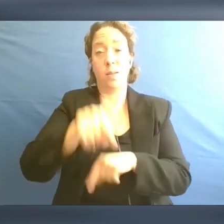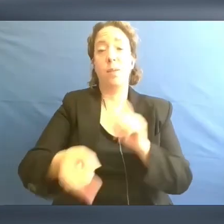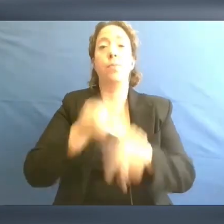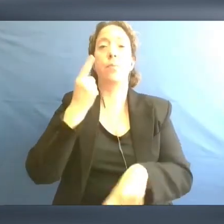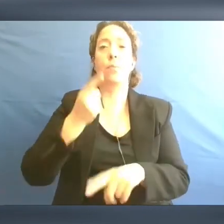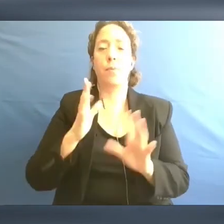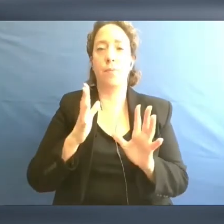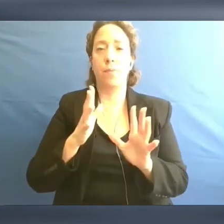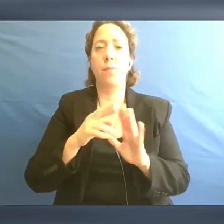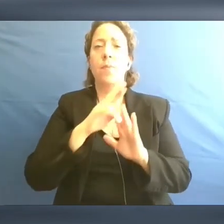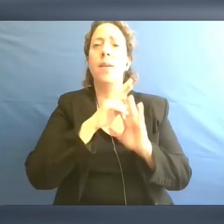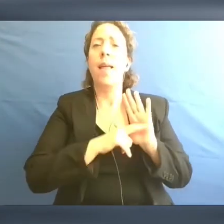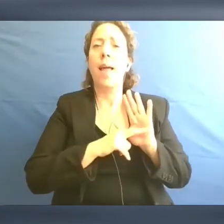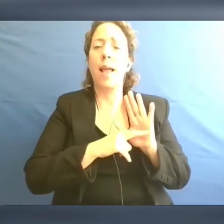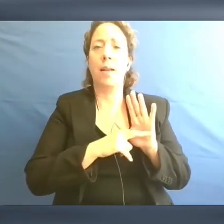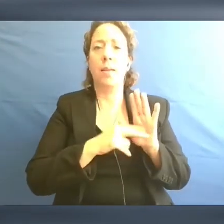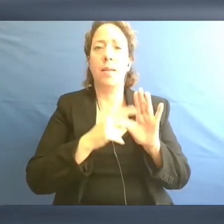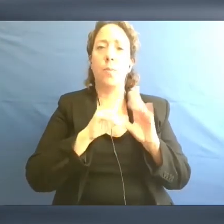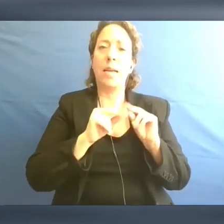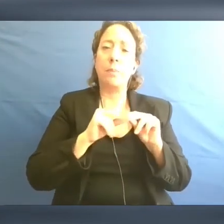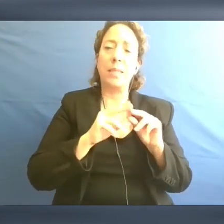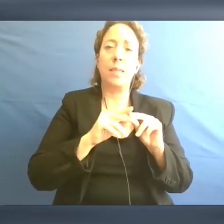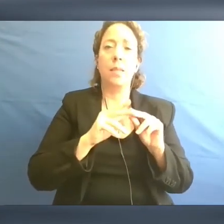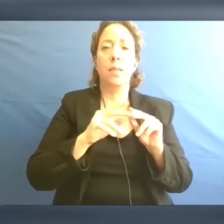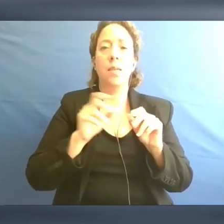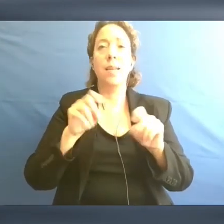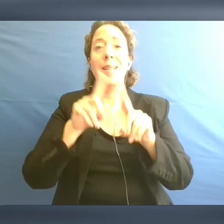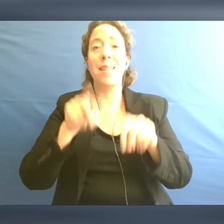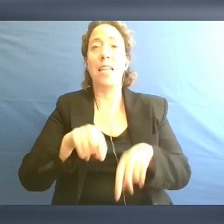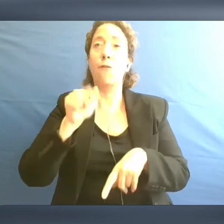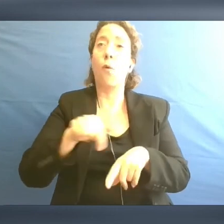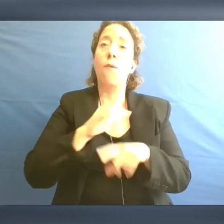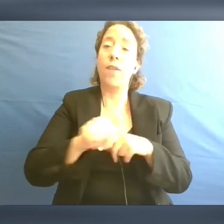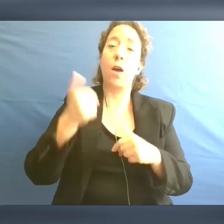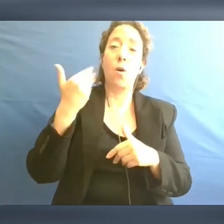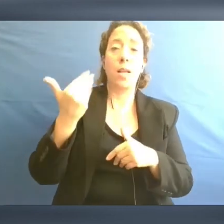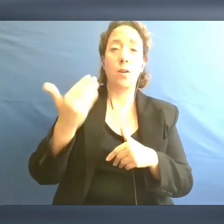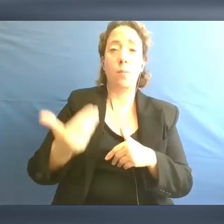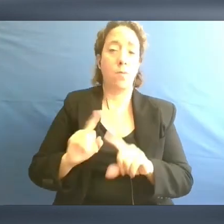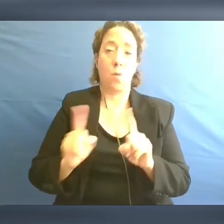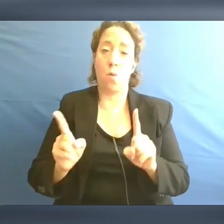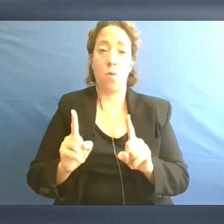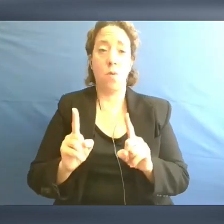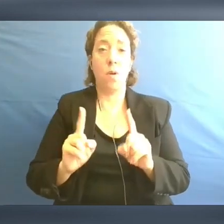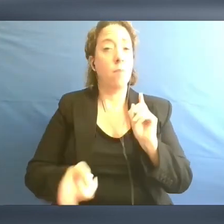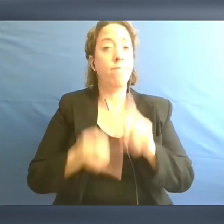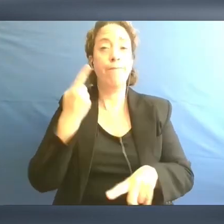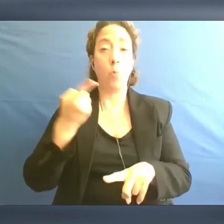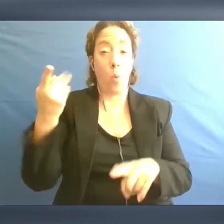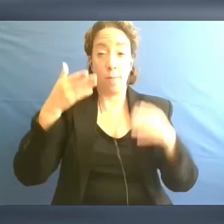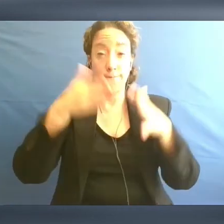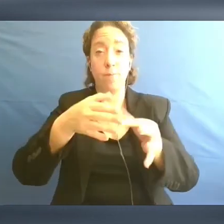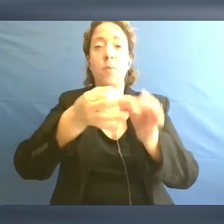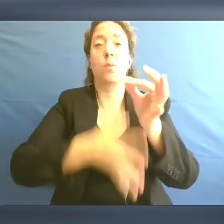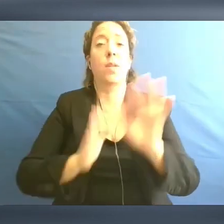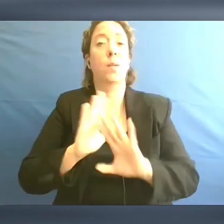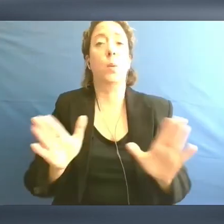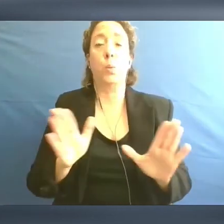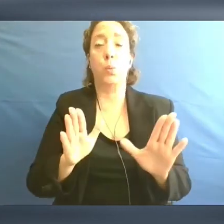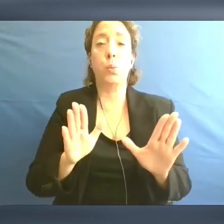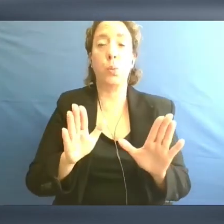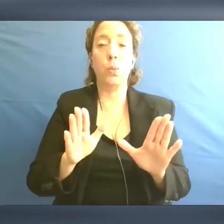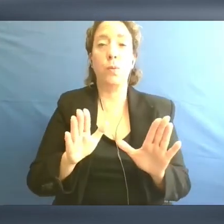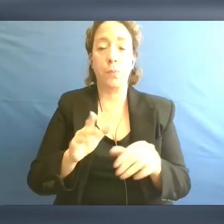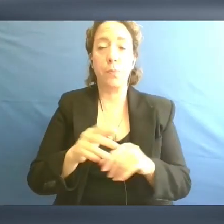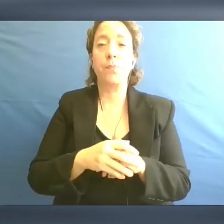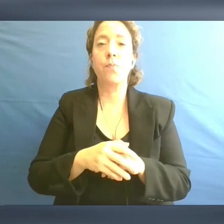ne précisent pas comment le test doit être effectué. Seul le résultat est important. C'est quelque chose qui